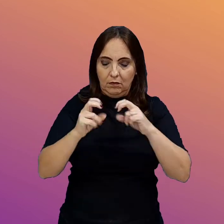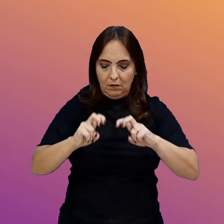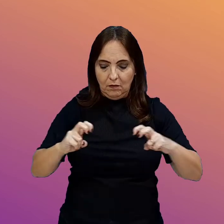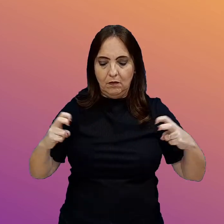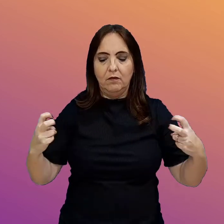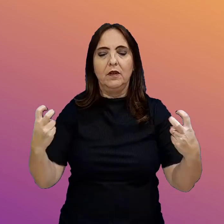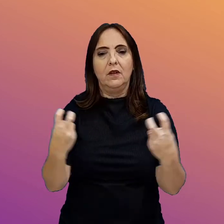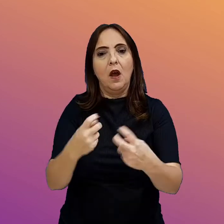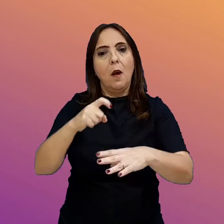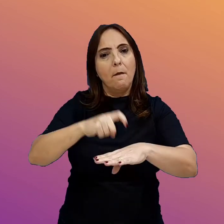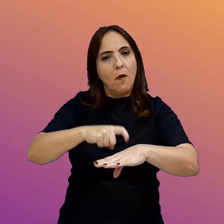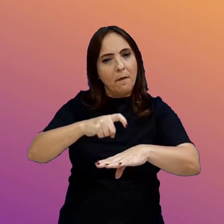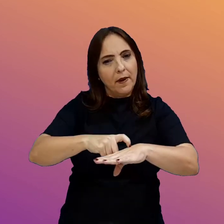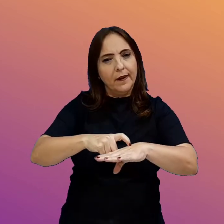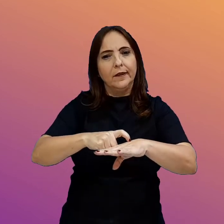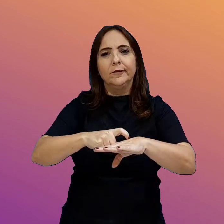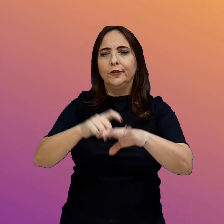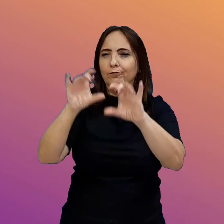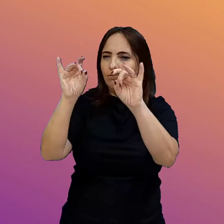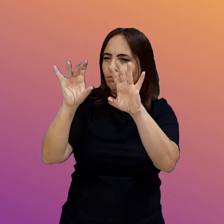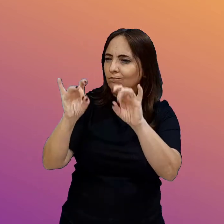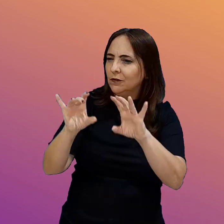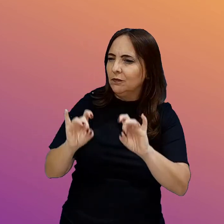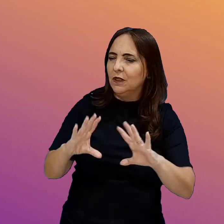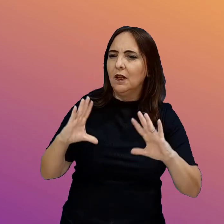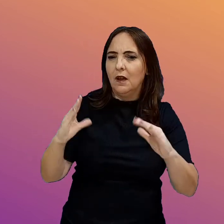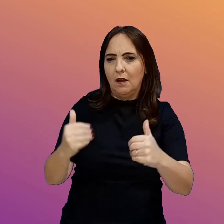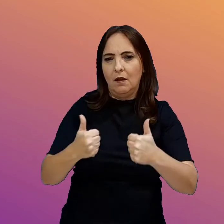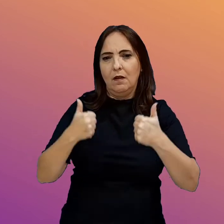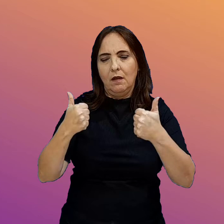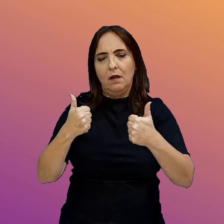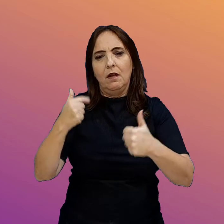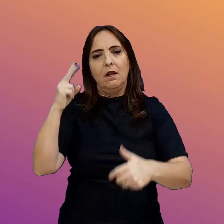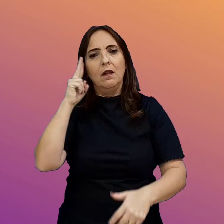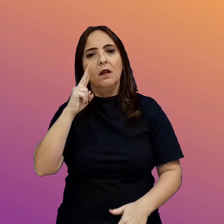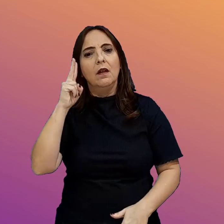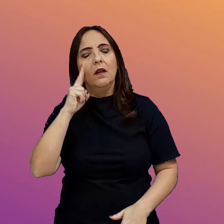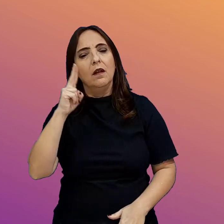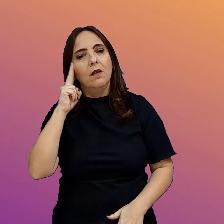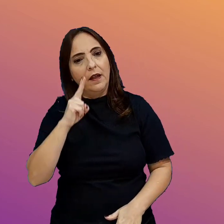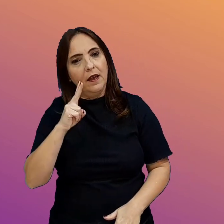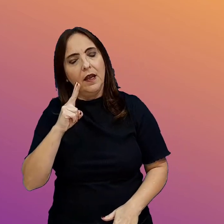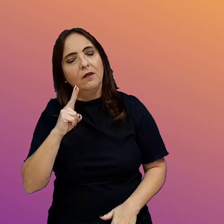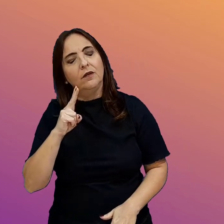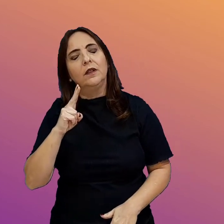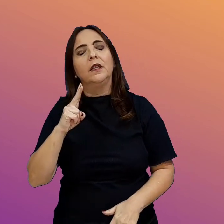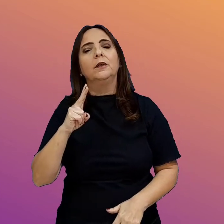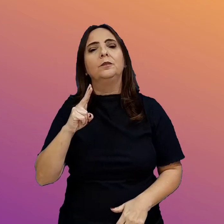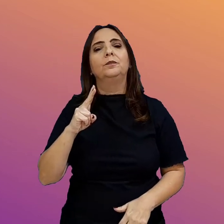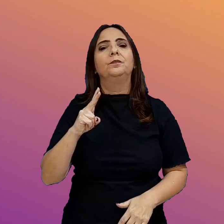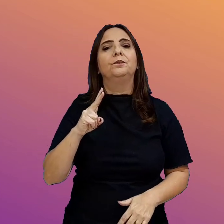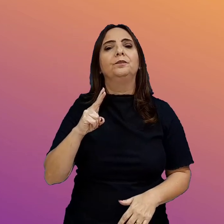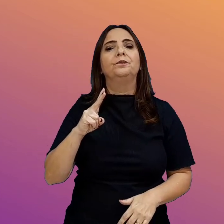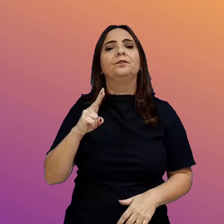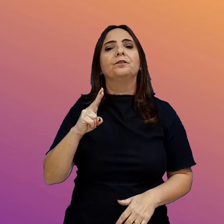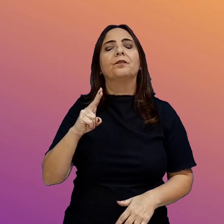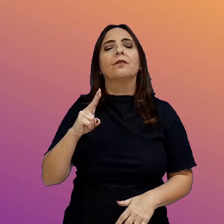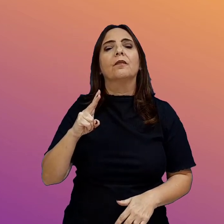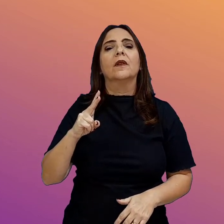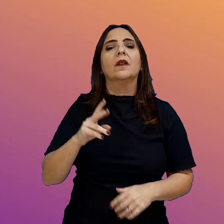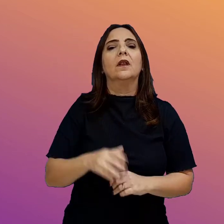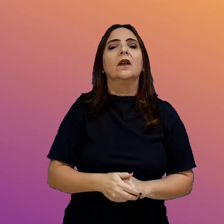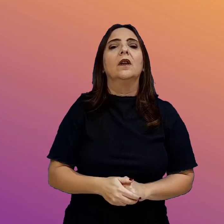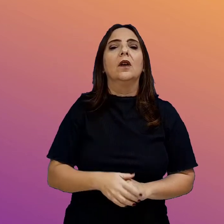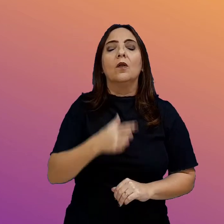são momentos maravilhosos. Eu me lembro que o Russell Shedd, nosso querido Russell Shedd,